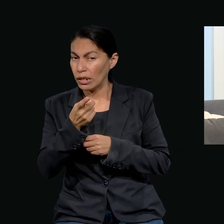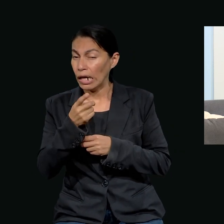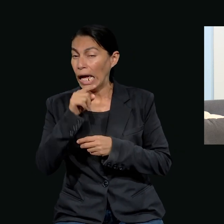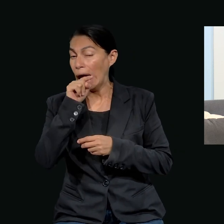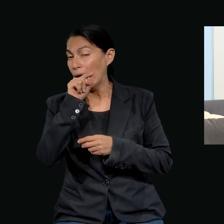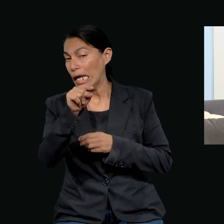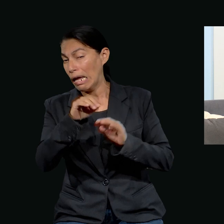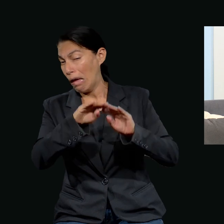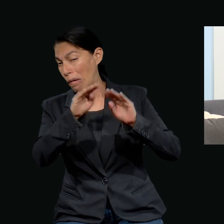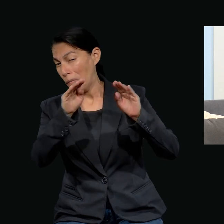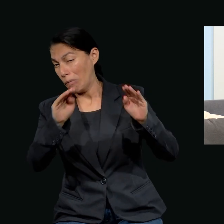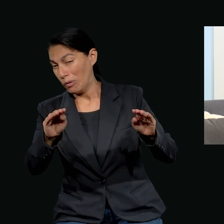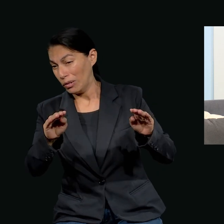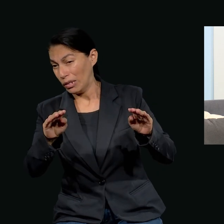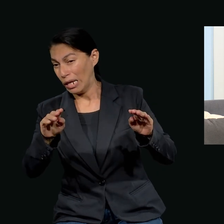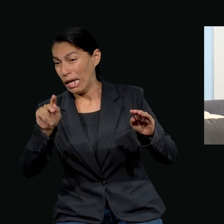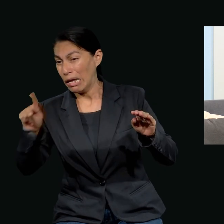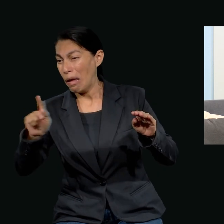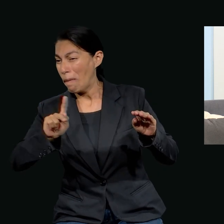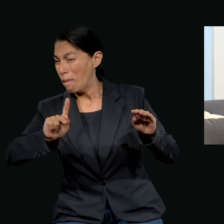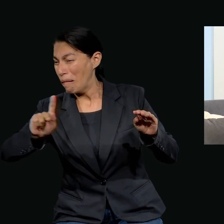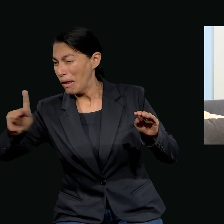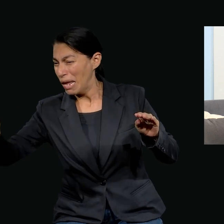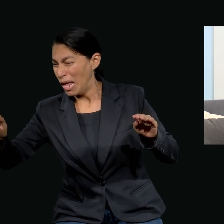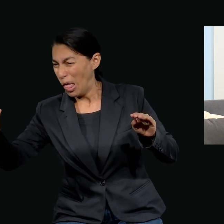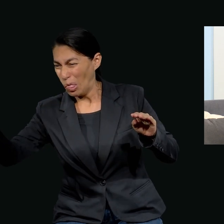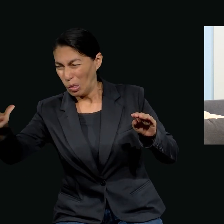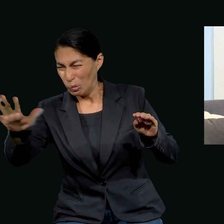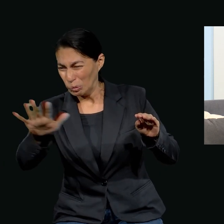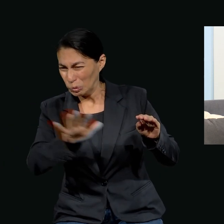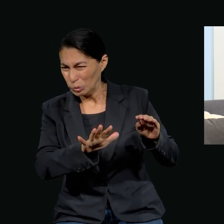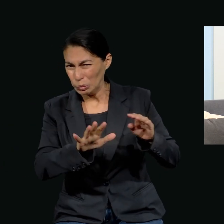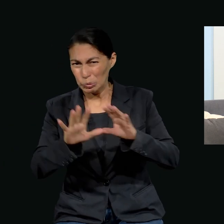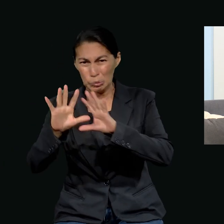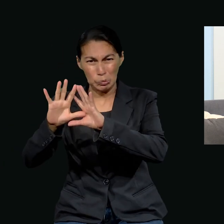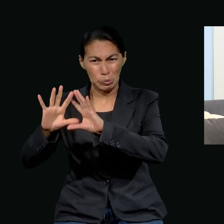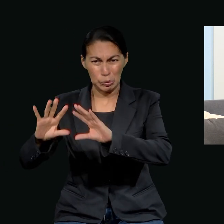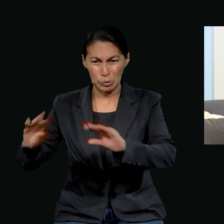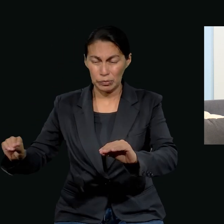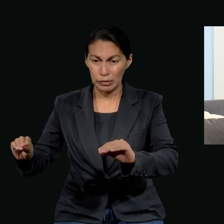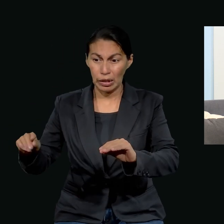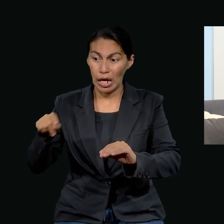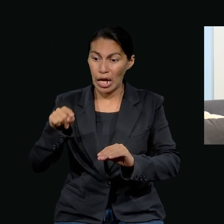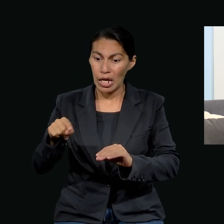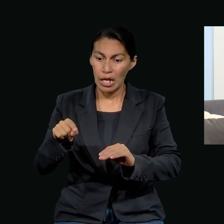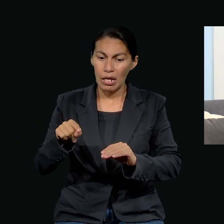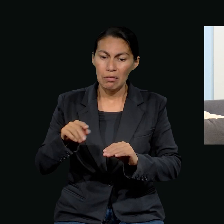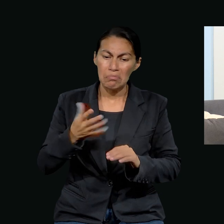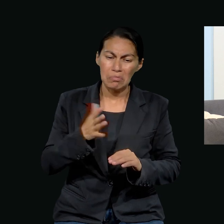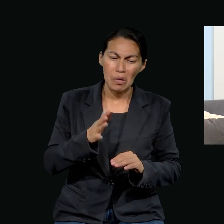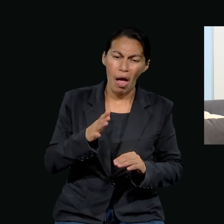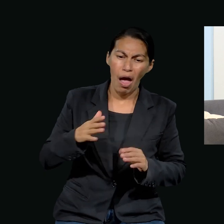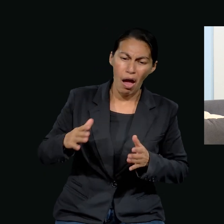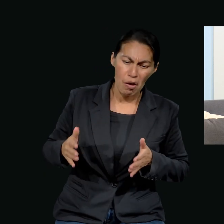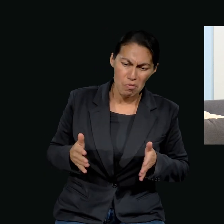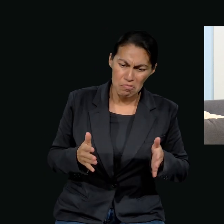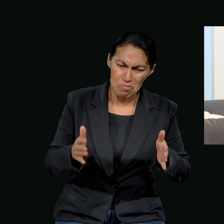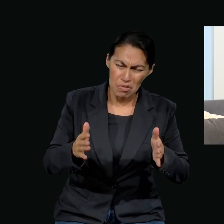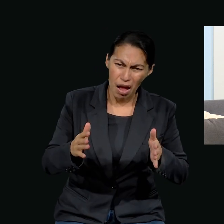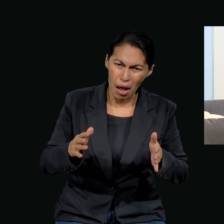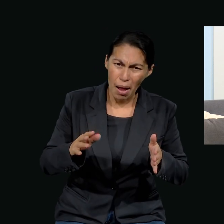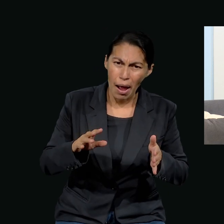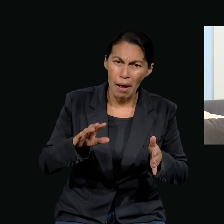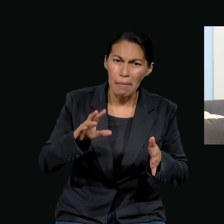de las casas originales había una laguna como de 300 metros o más de largo y